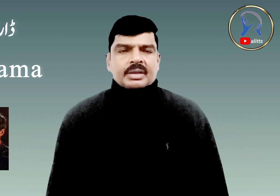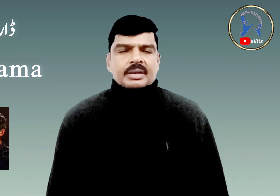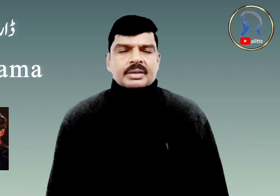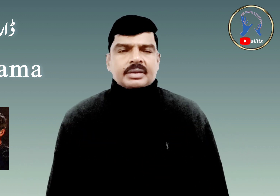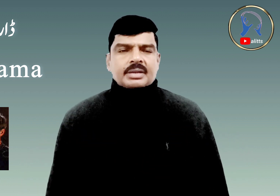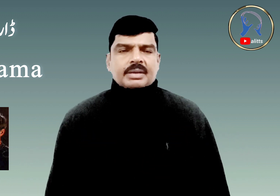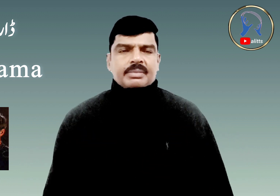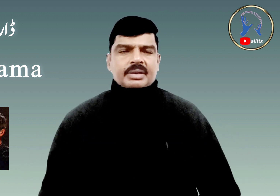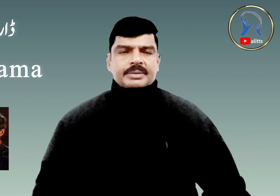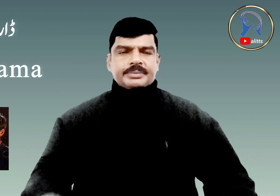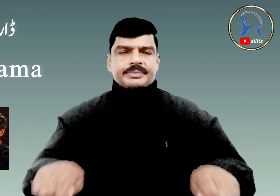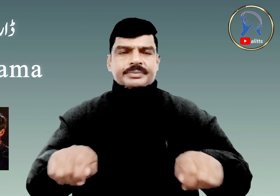ड्रामा।